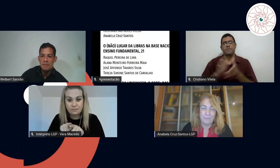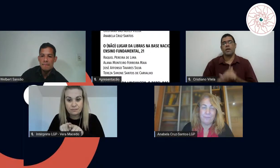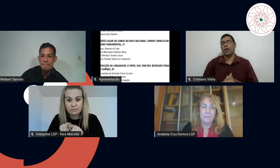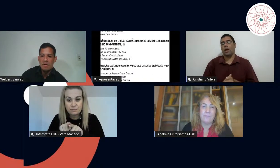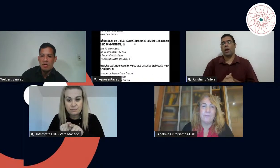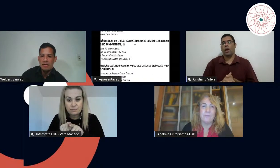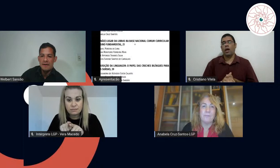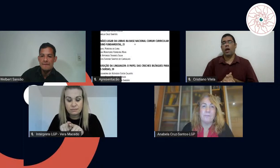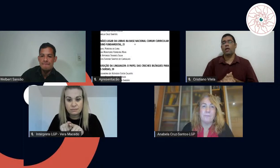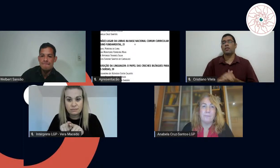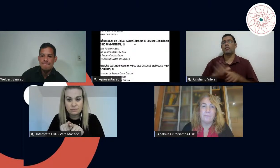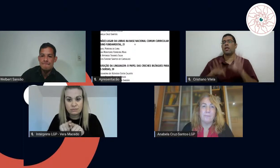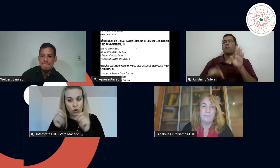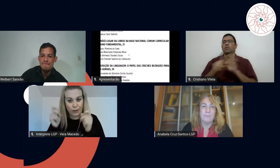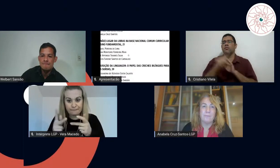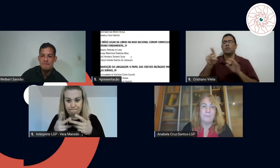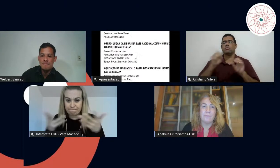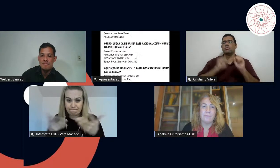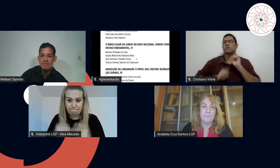investigação,